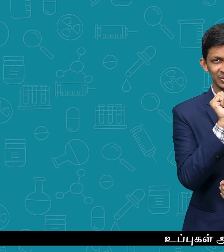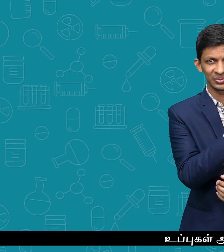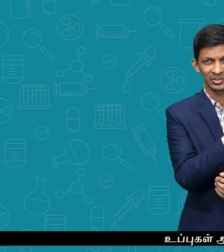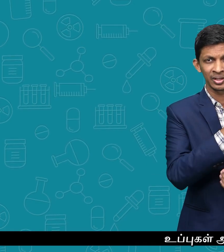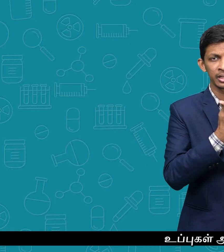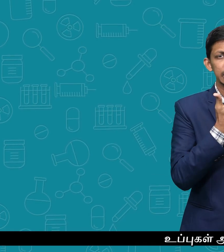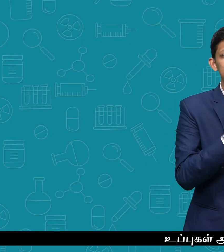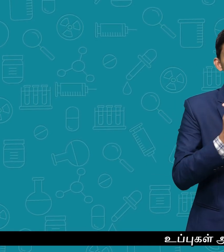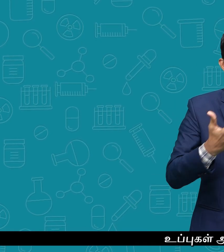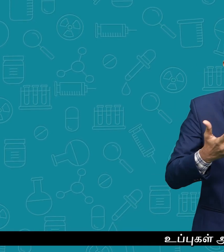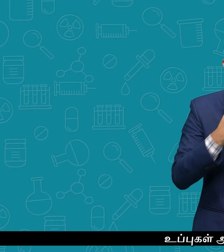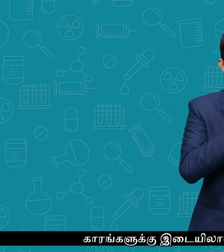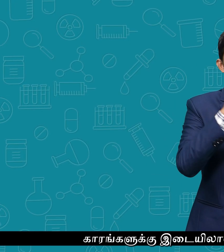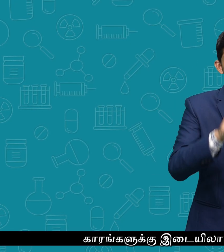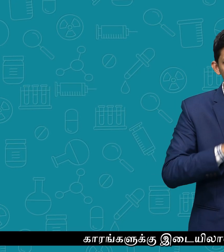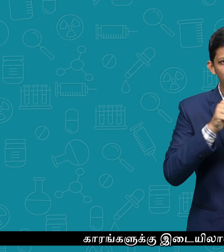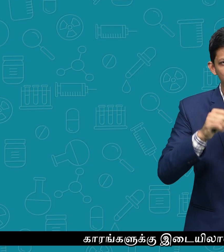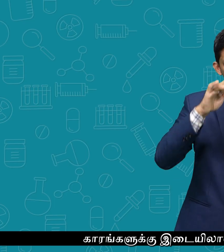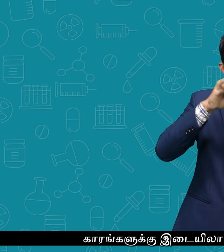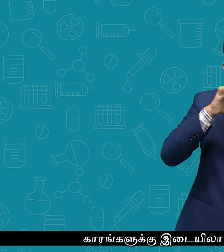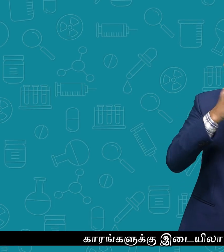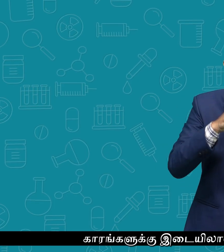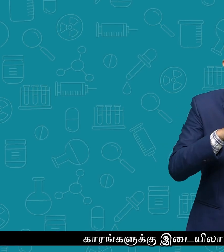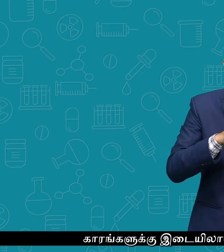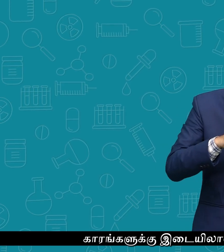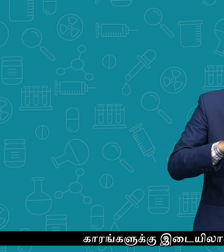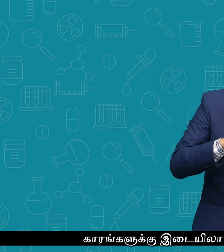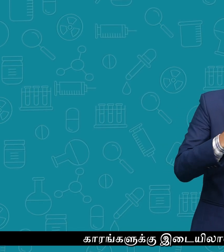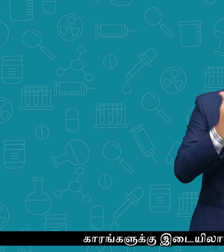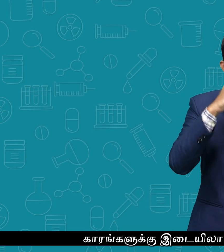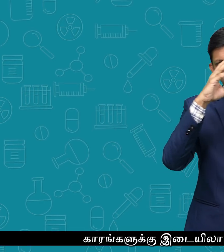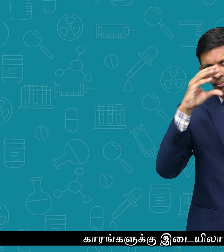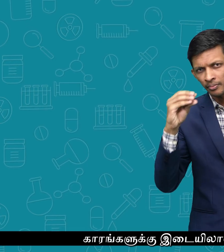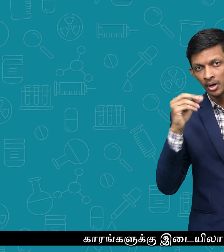உப்புகள் அமிலங்கள் மற்றும் காரங்களுக்கு இடையிலான எதிர்வினையின் தயாரிப்புகள்.